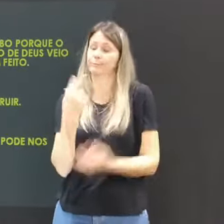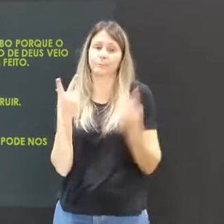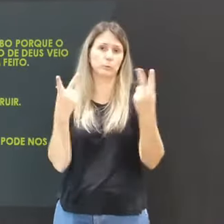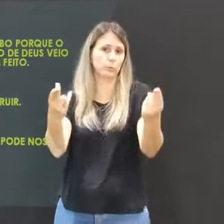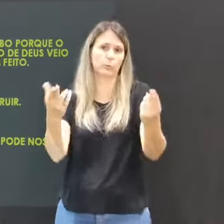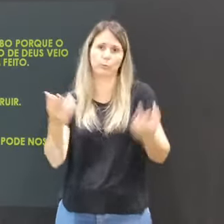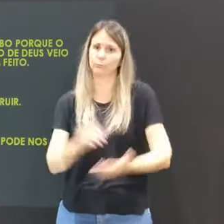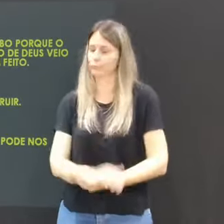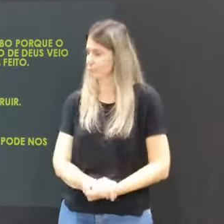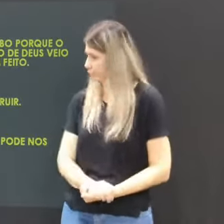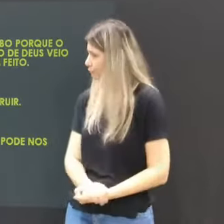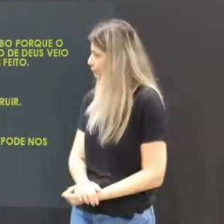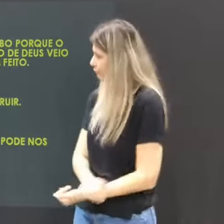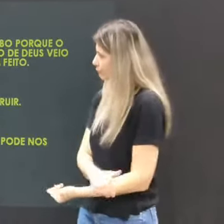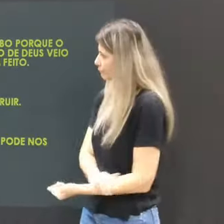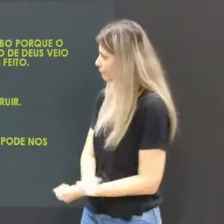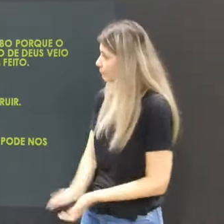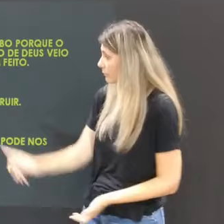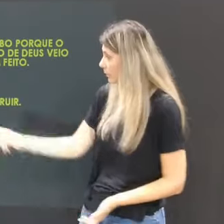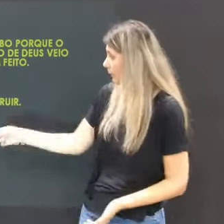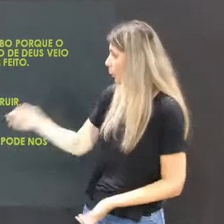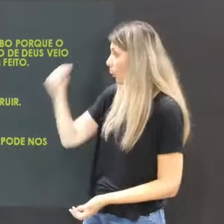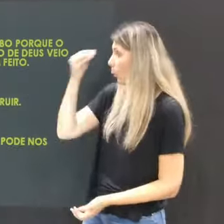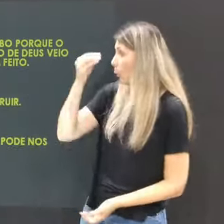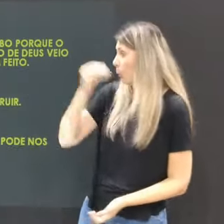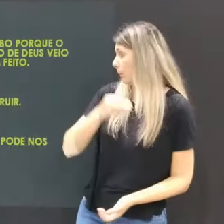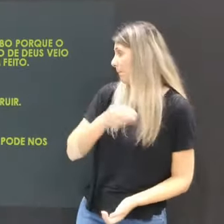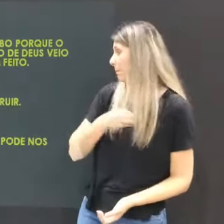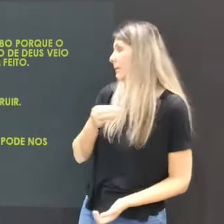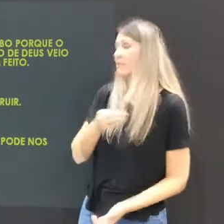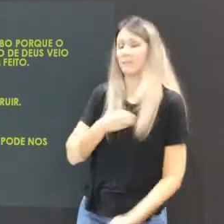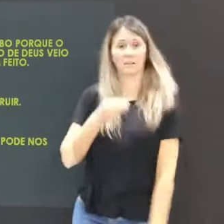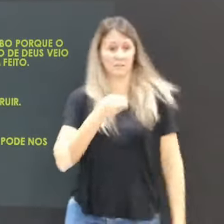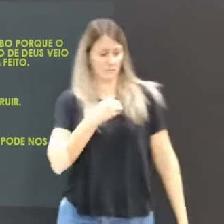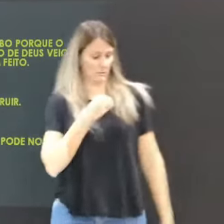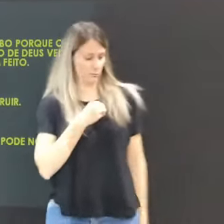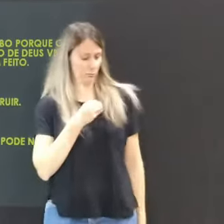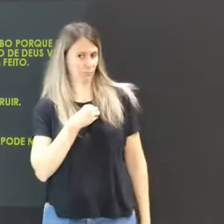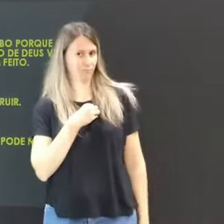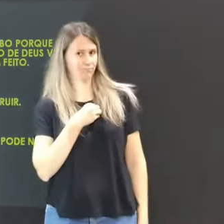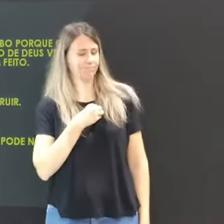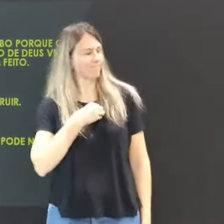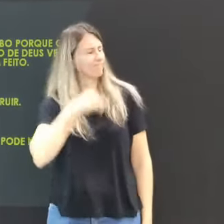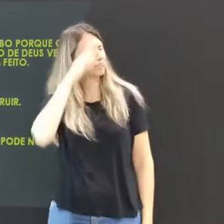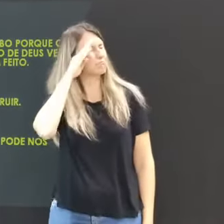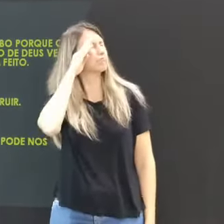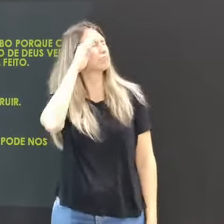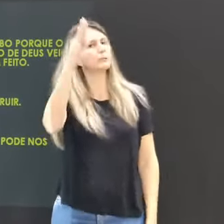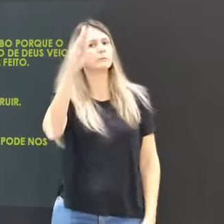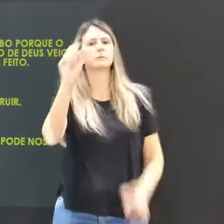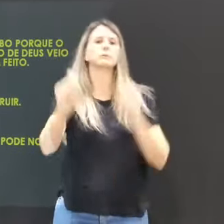uma comparação. A gente tem que olhar sobre isso. A palavra de Deus é um alerta a respeito disso. Que o pecado é